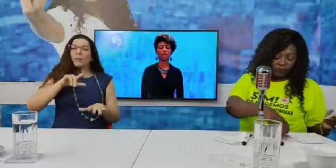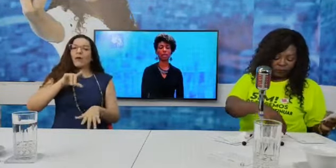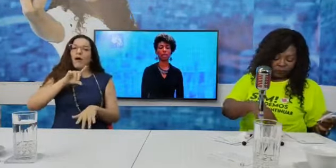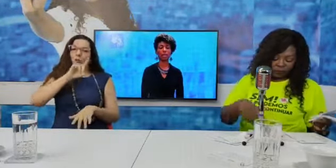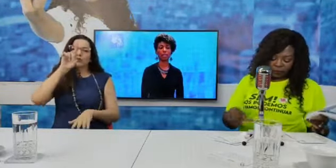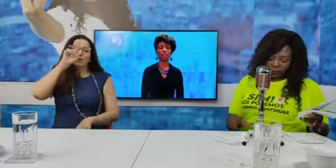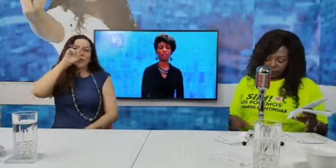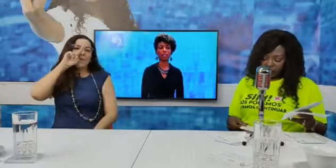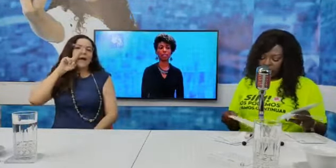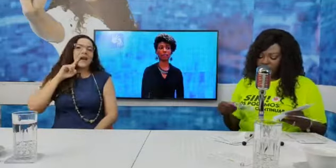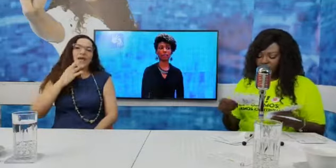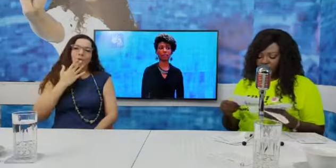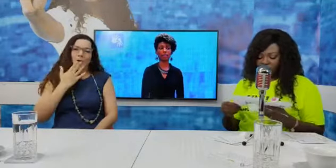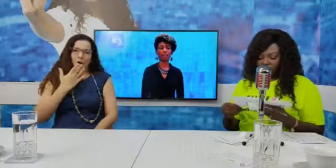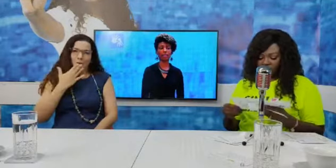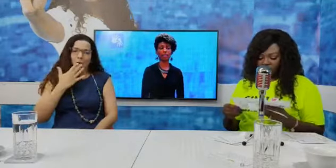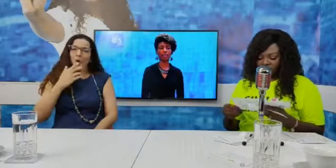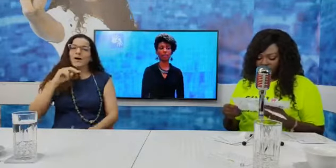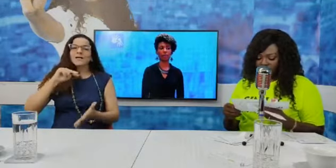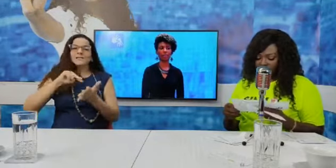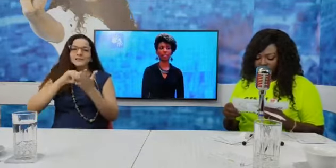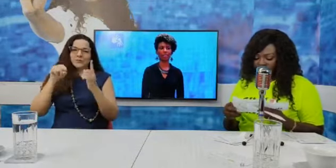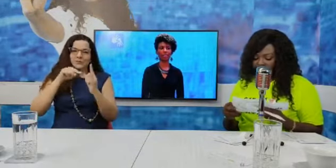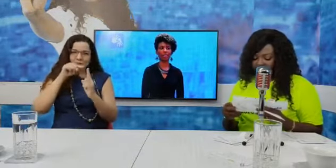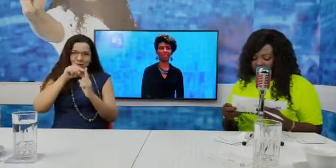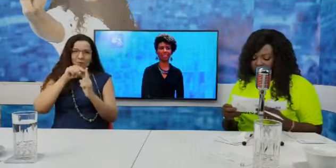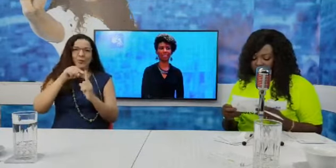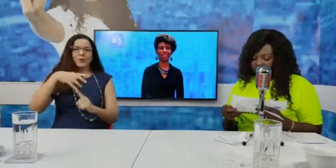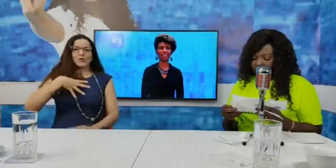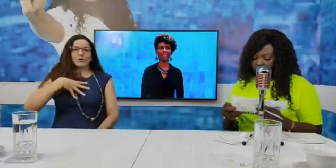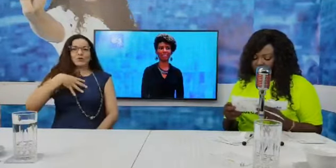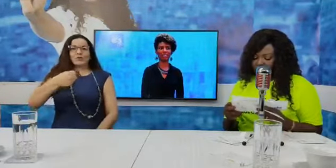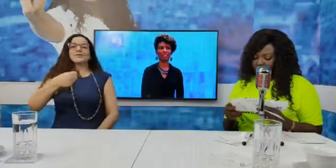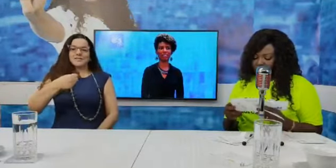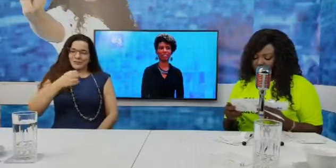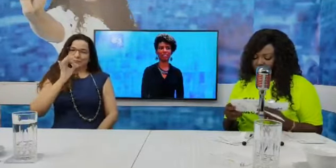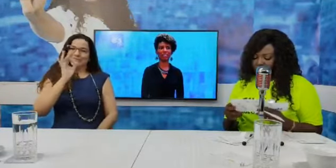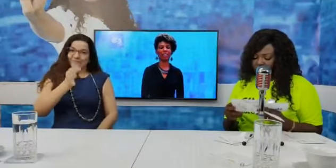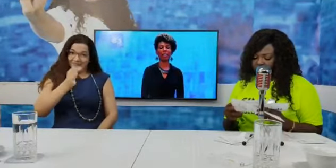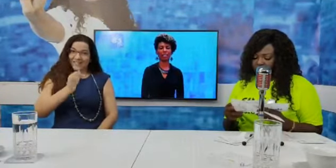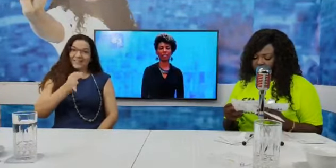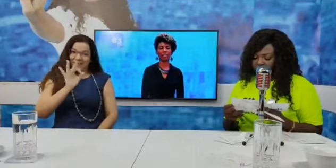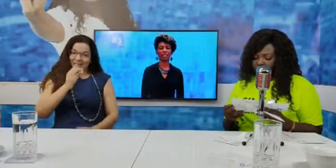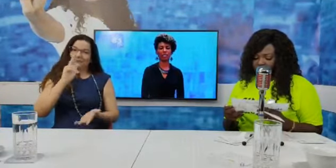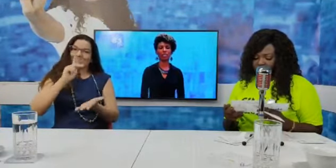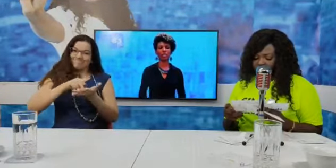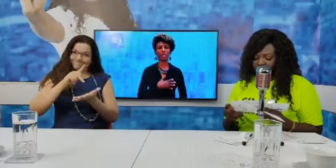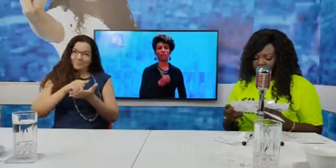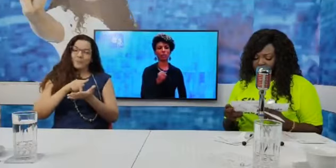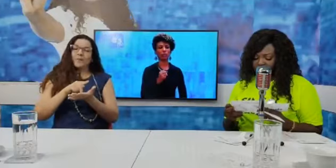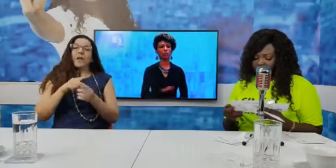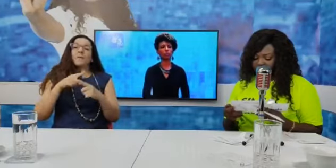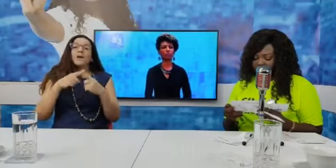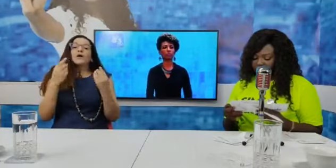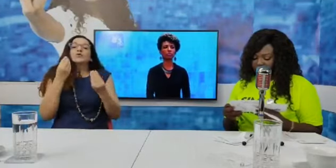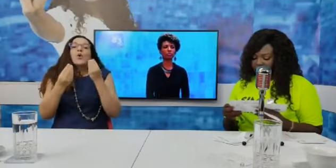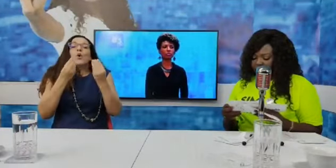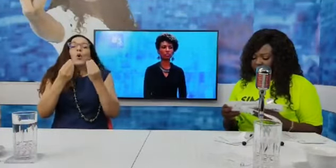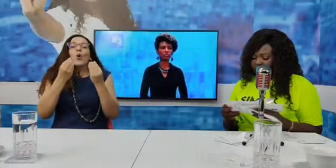Sim, esse mês de setembro, é o setembro amarelo, a cor amarela. Significa o quê? É a questão do suicídio.